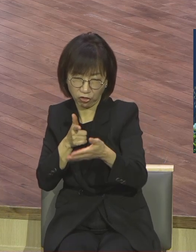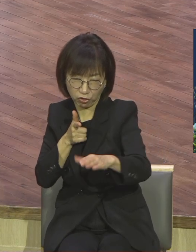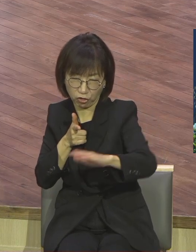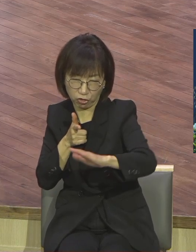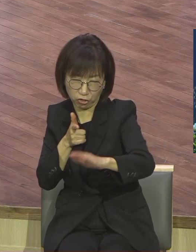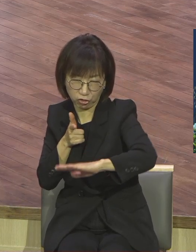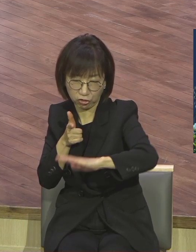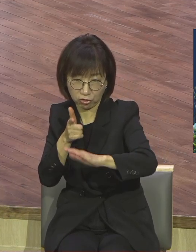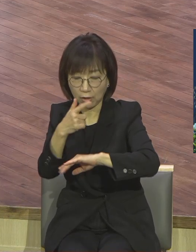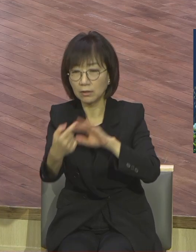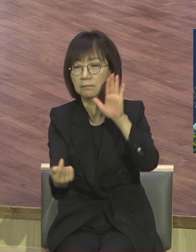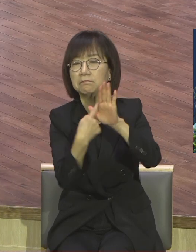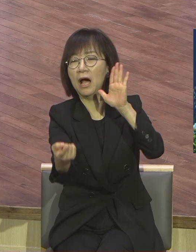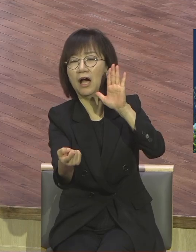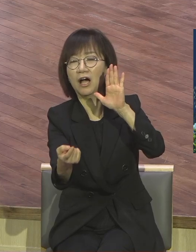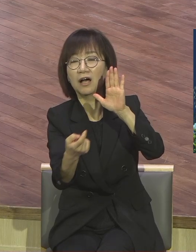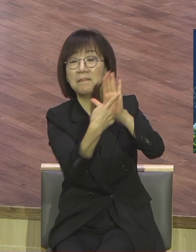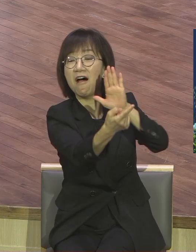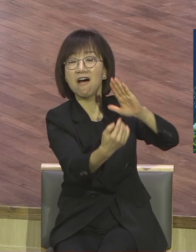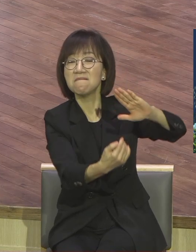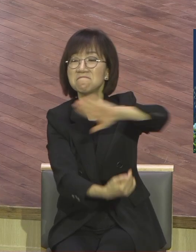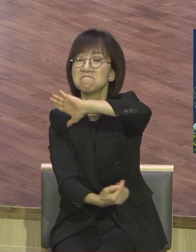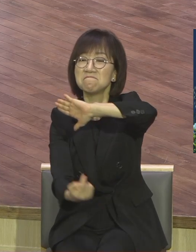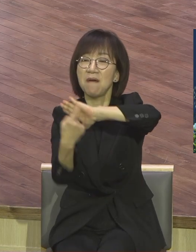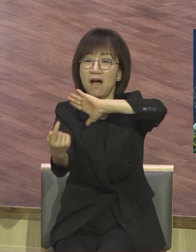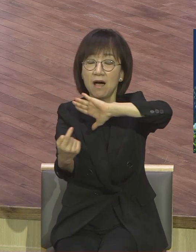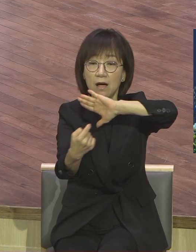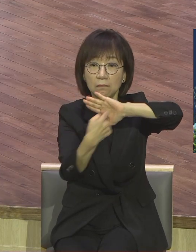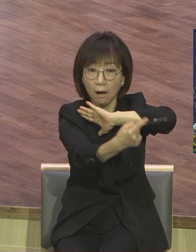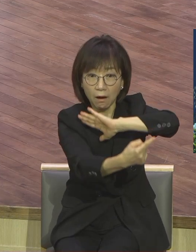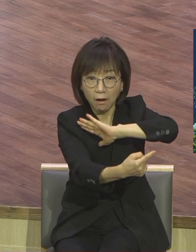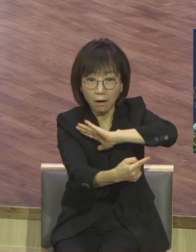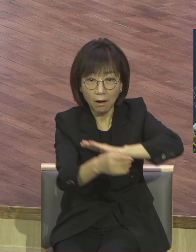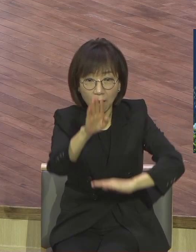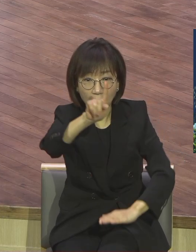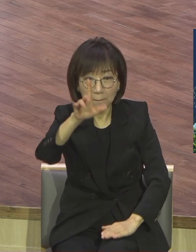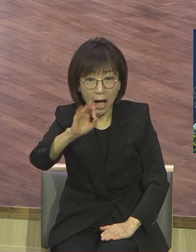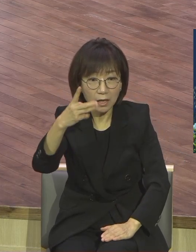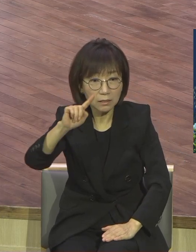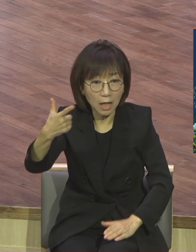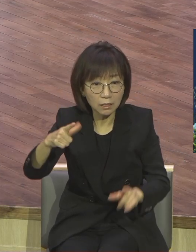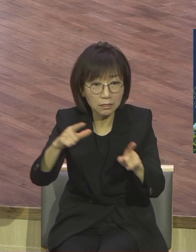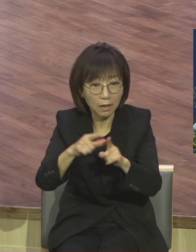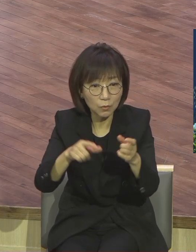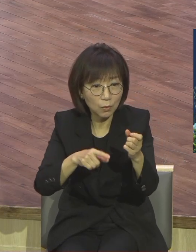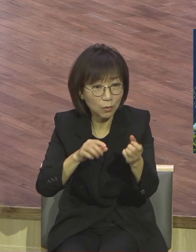총알을 막아내는 게 방탄이잖아요. 그럼 왜 이 방탄을 썼을까?